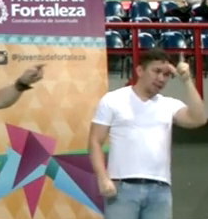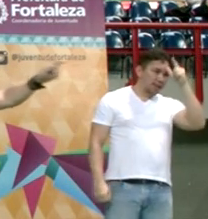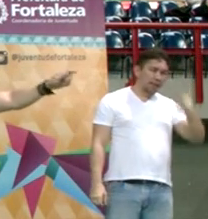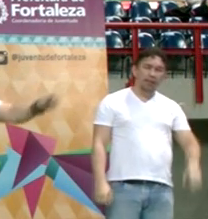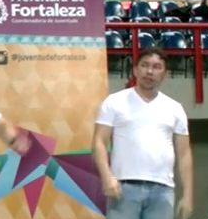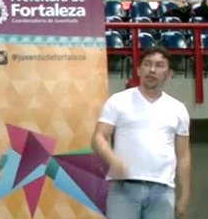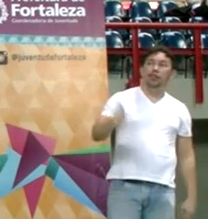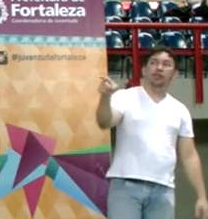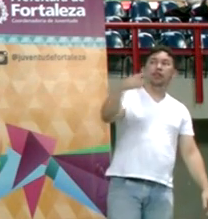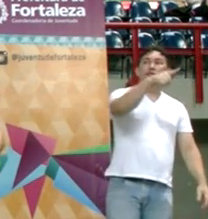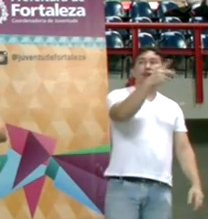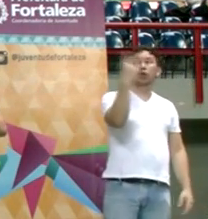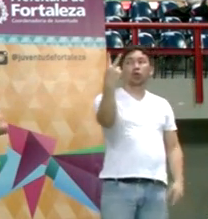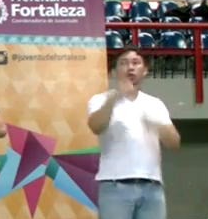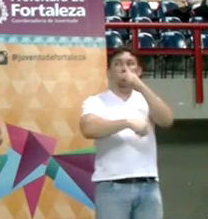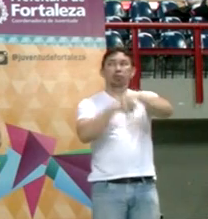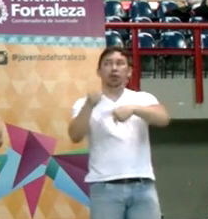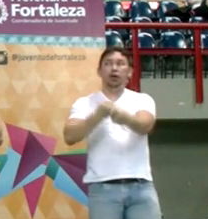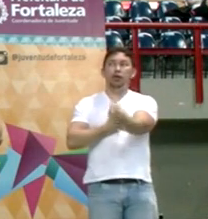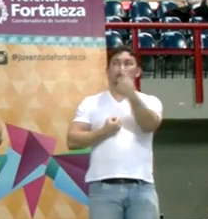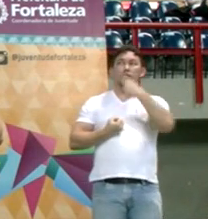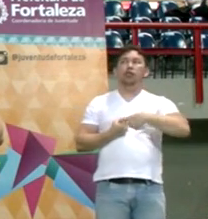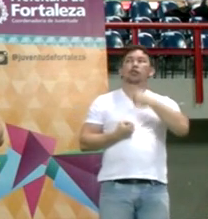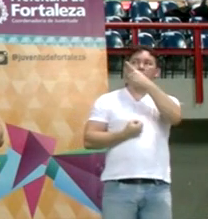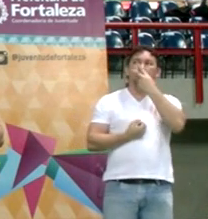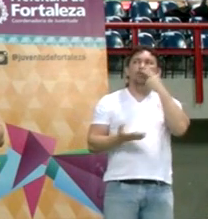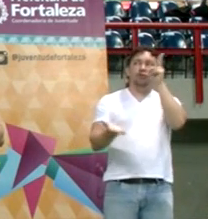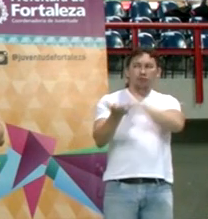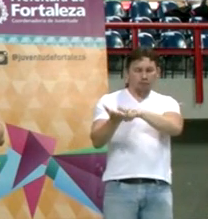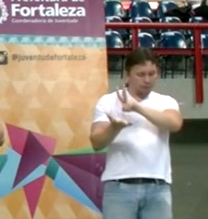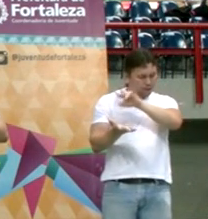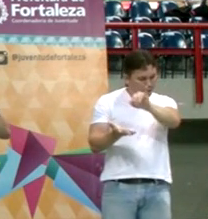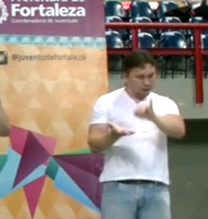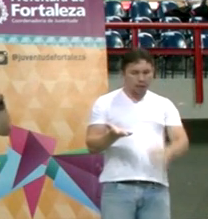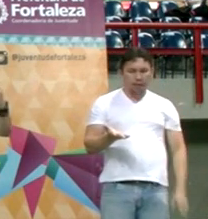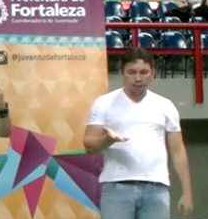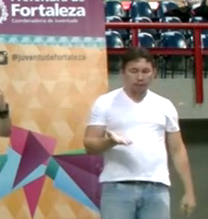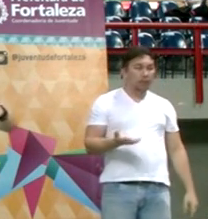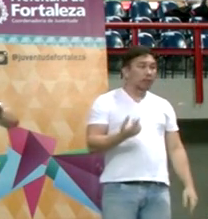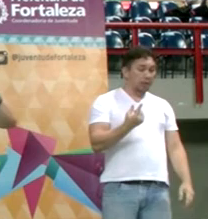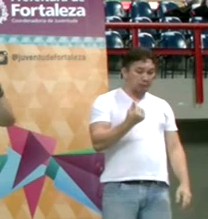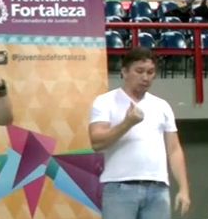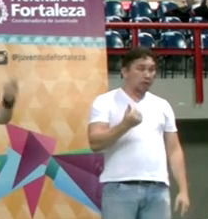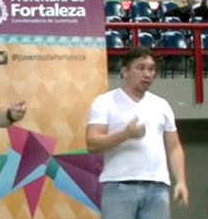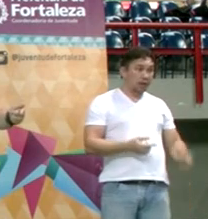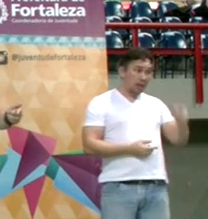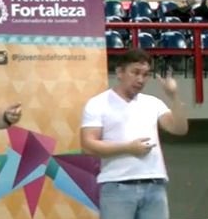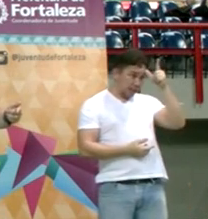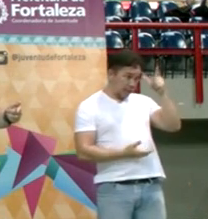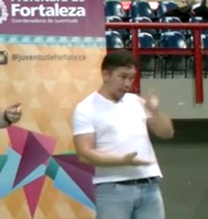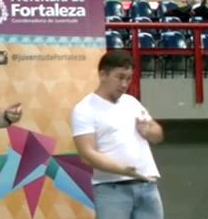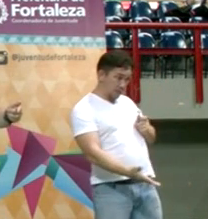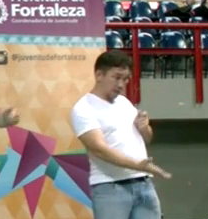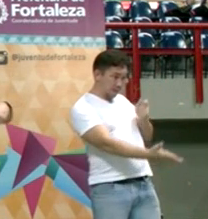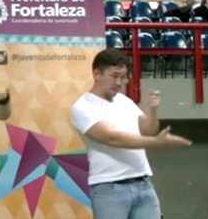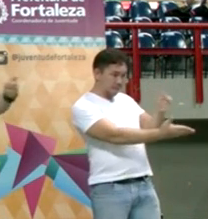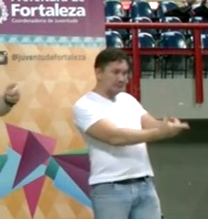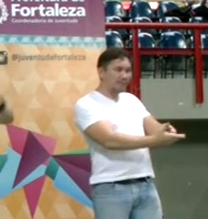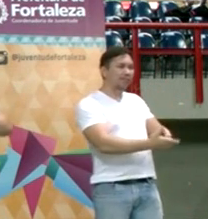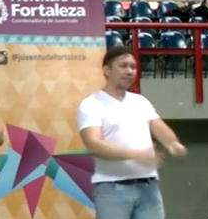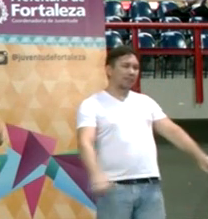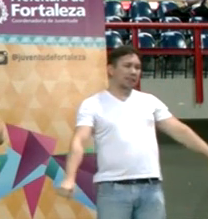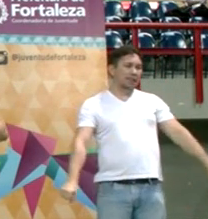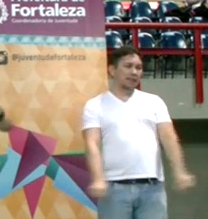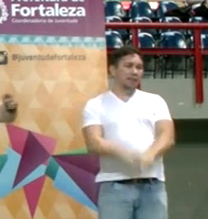me devolva Alsácia-Lorena. Você vai pagar uma indenização que era tão grande que se a Alemanha pagasse, ela